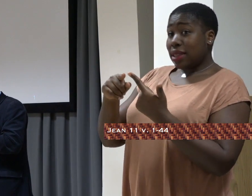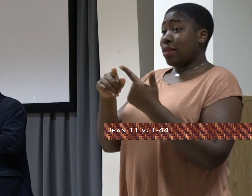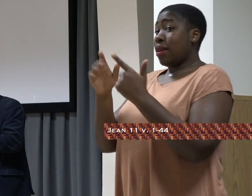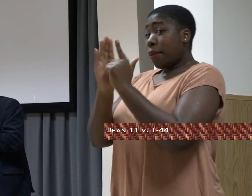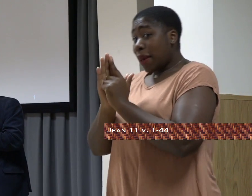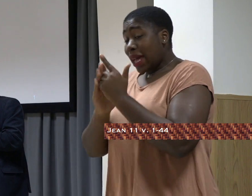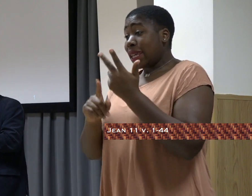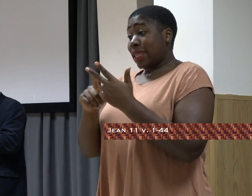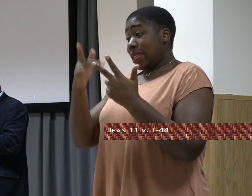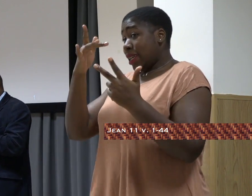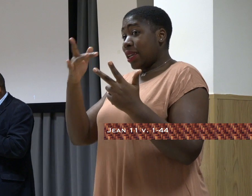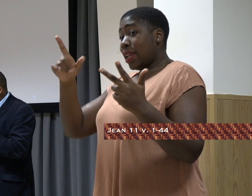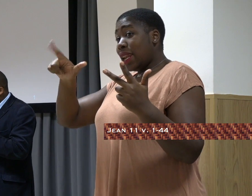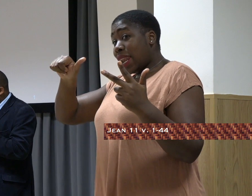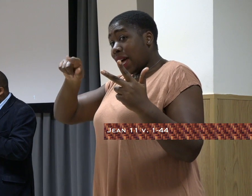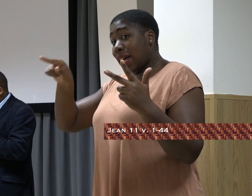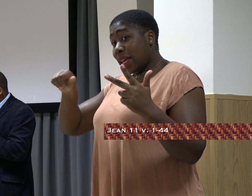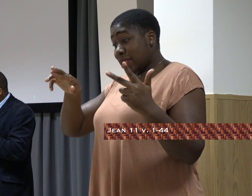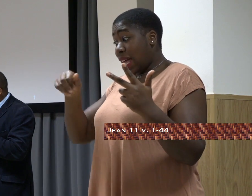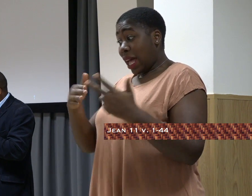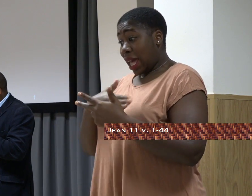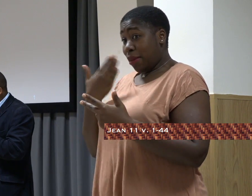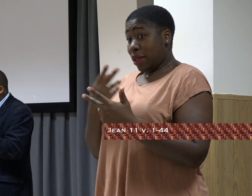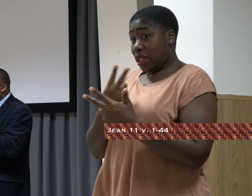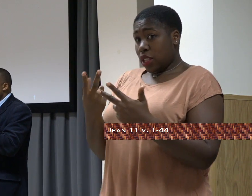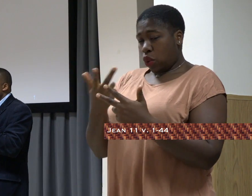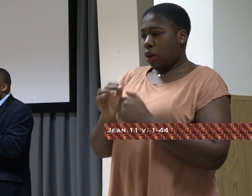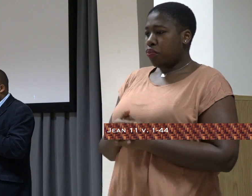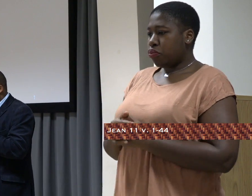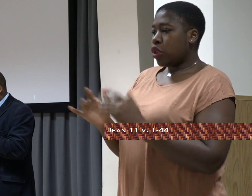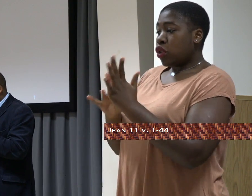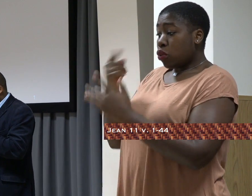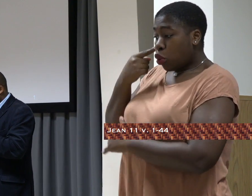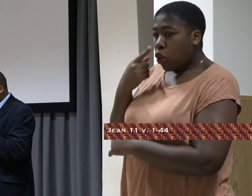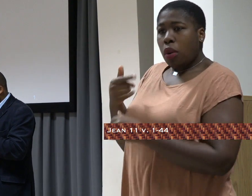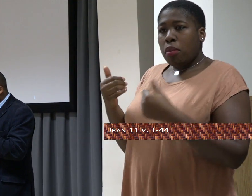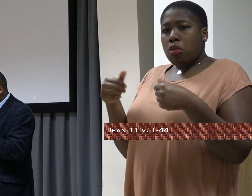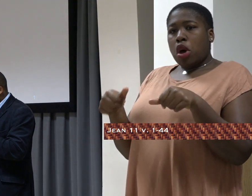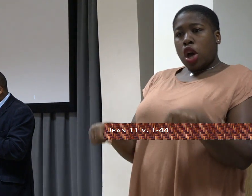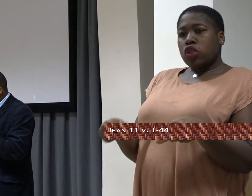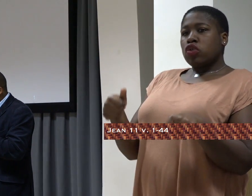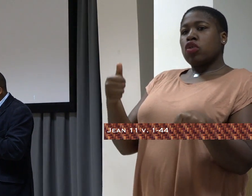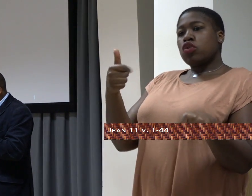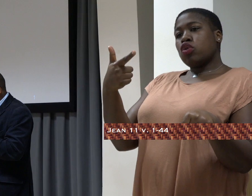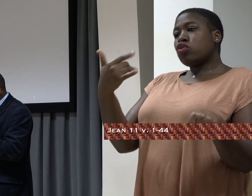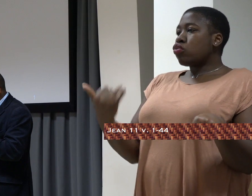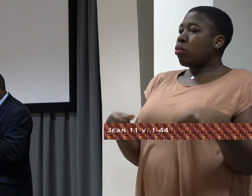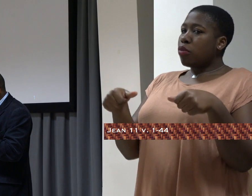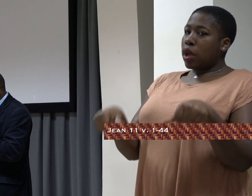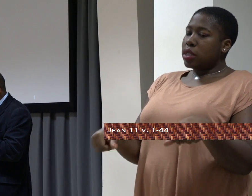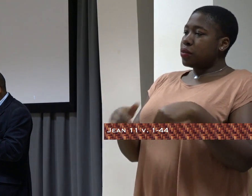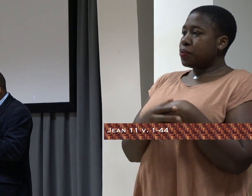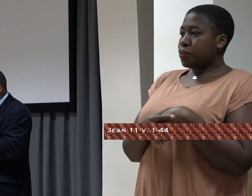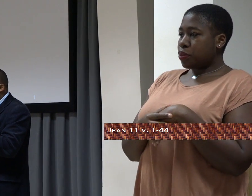Lorsqu'il eut appris que Lazare était malade, il resta 2 jours encore dans le lieu où il était. Et il dit ensuite aux